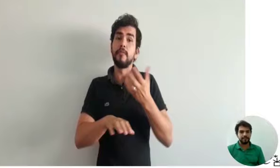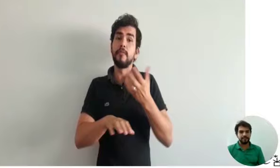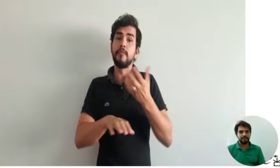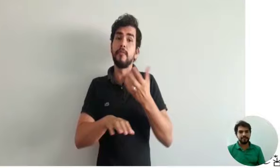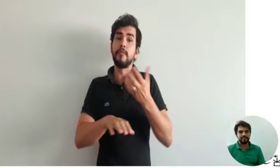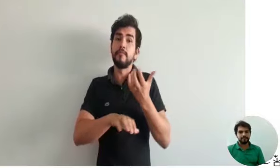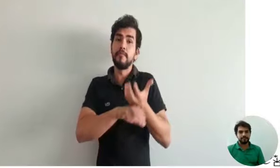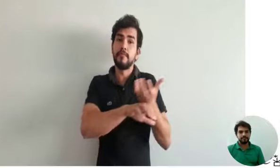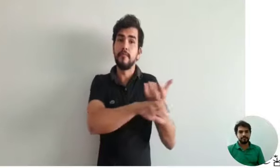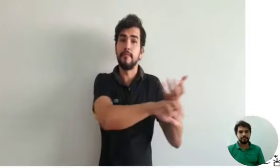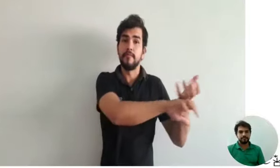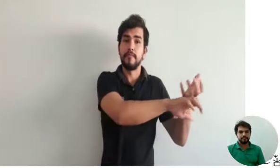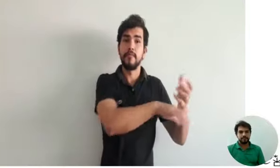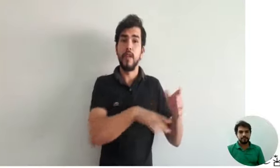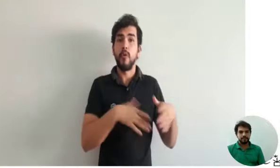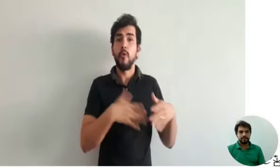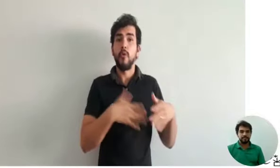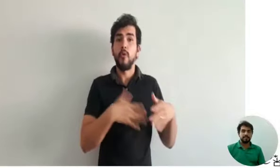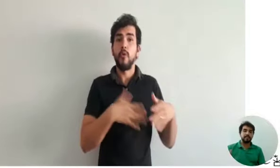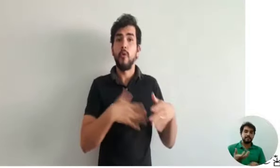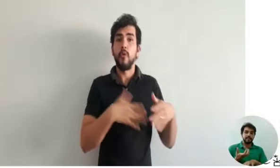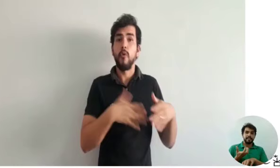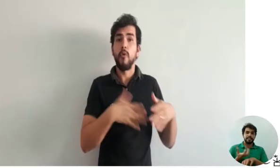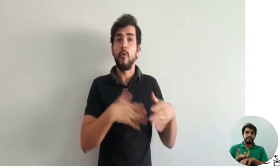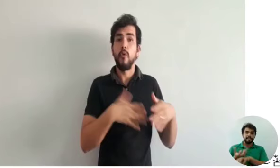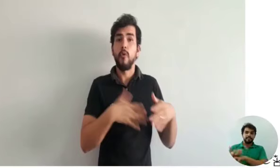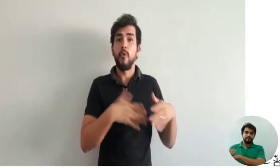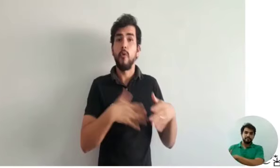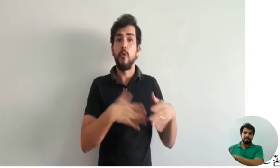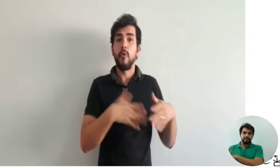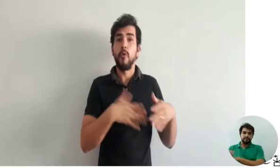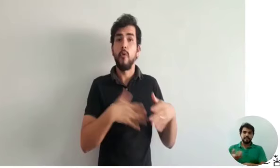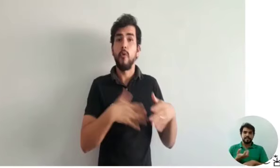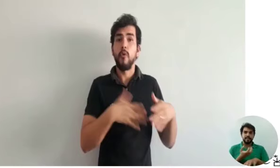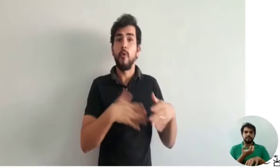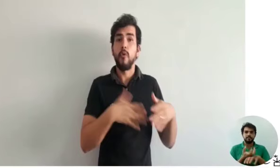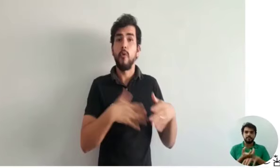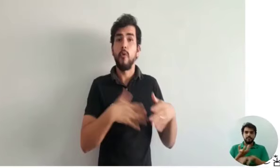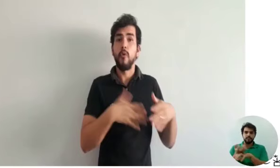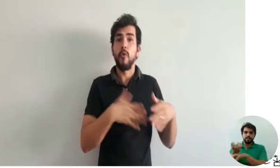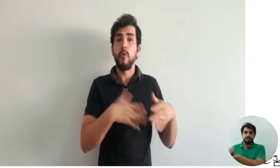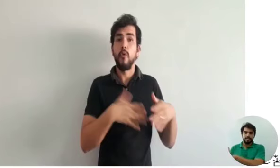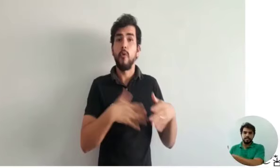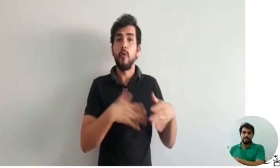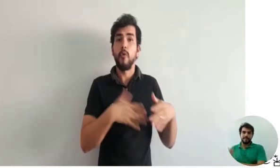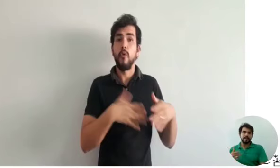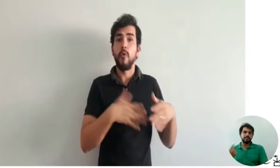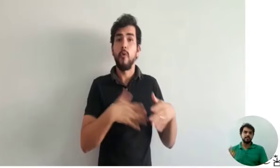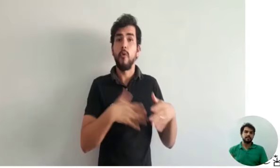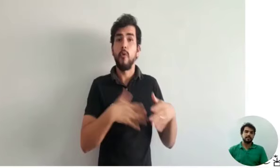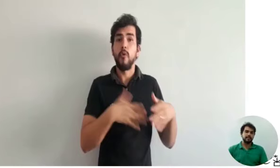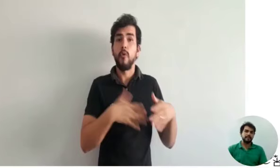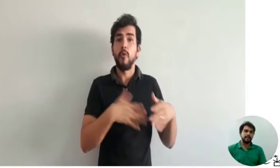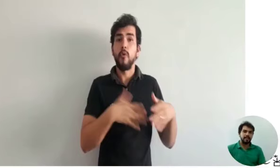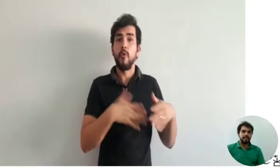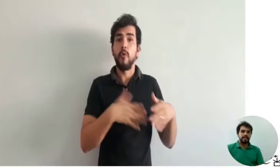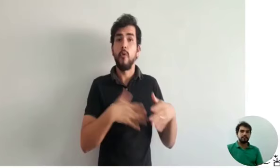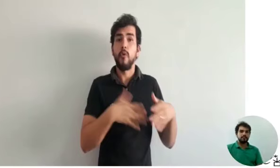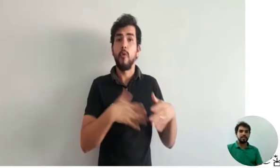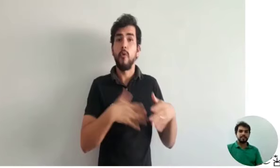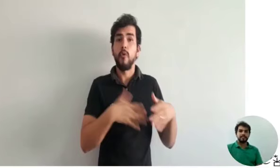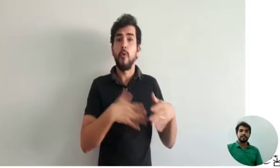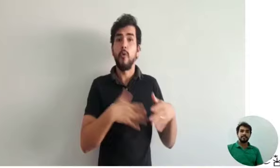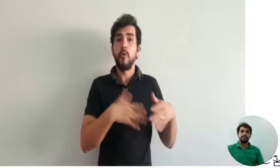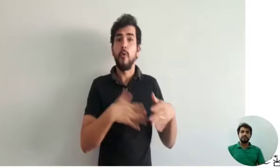vai cair na prova. Perceba que ele fala até assim, vai dizer que é 1, 2, 3, que é mais de uma, né?